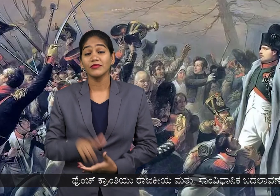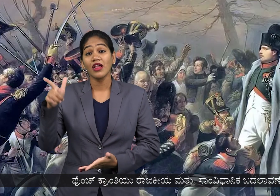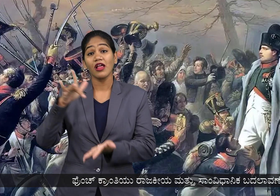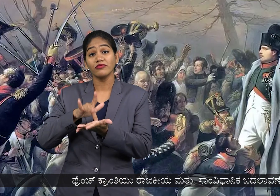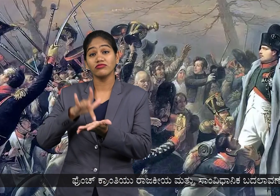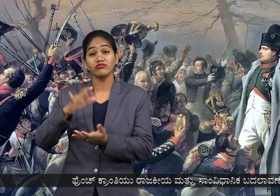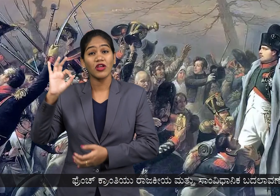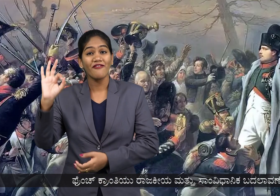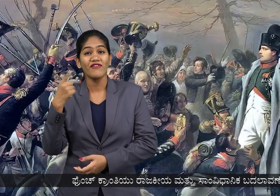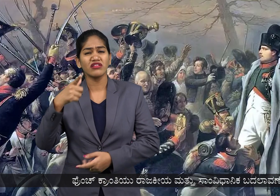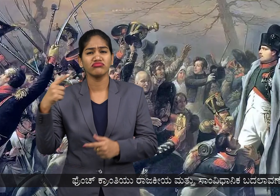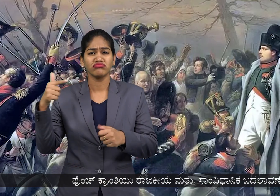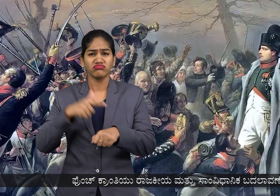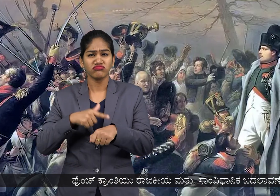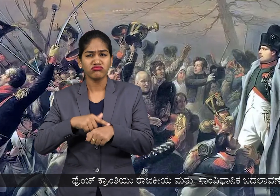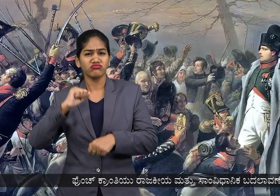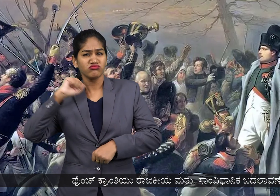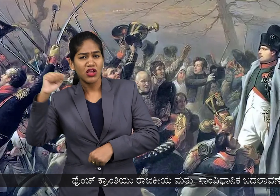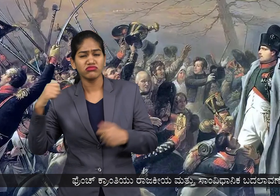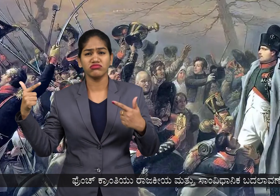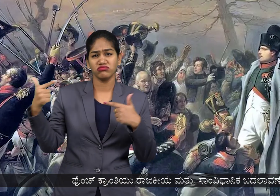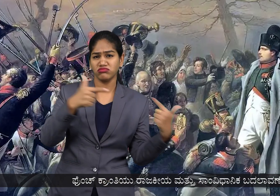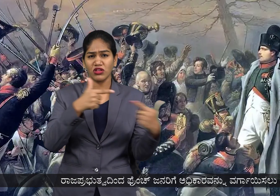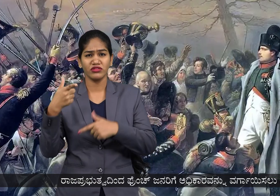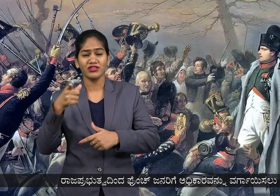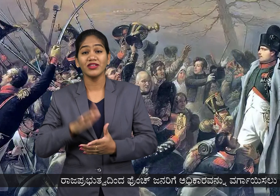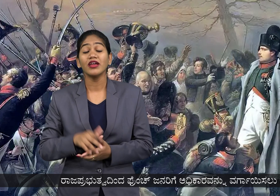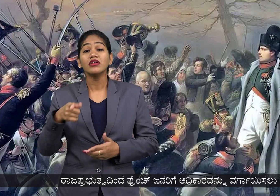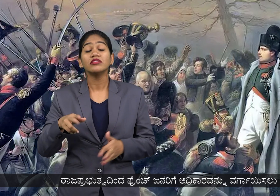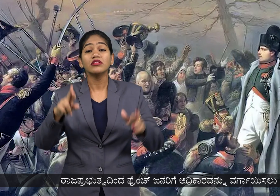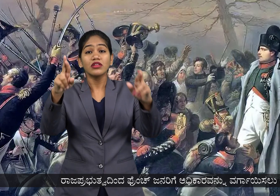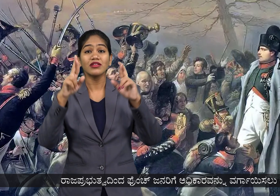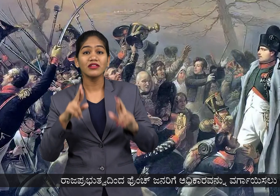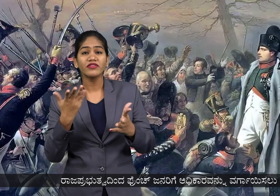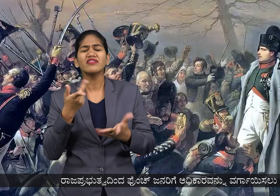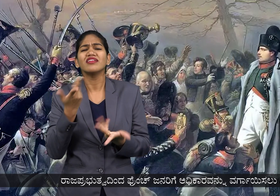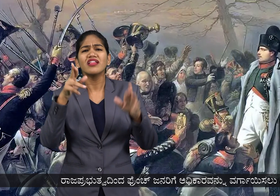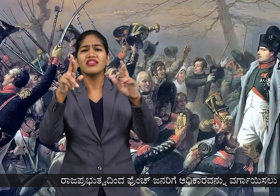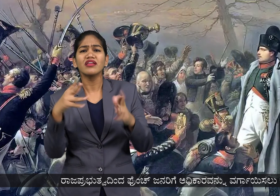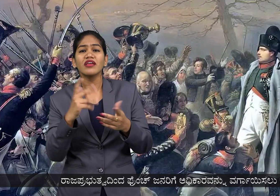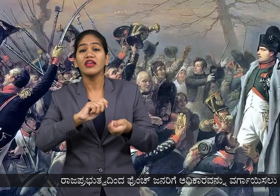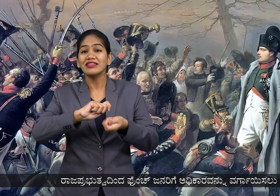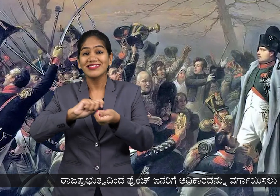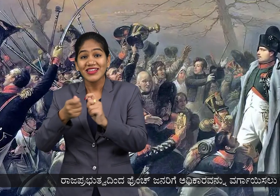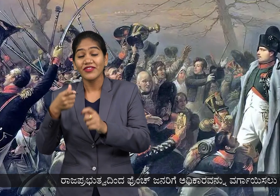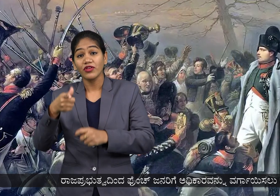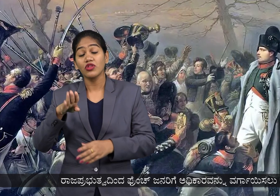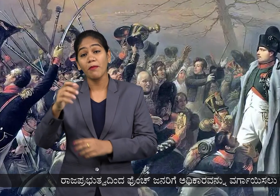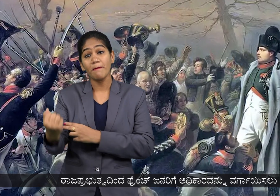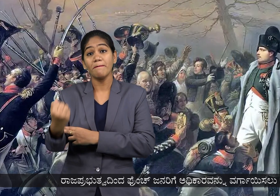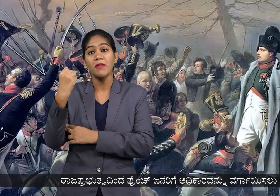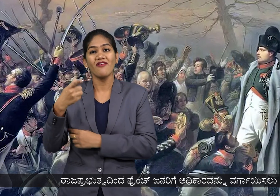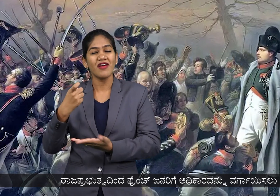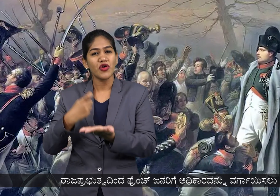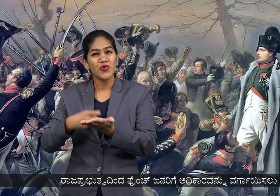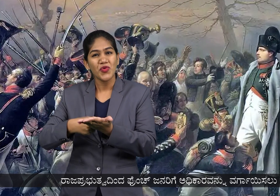ಫ್ರೆಂಚ್ ಕ್ರಾಂತಿಯು ರಾಜಕೀಯ ಮತ್ತು ಸಾಂವಿಧಾನಿಕ ಬದಲಾವಣೆಗಳ ಮೂಲಕ ರಾಜಪ್ರಭುತ್ವದಿಂದ ಫ್ರೆಂಚ್ ಜನರಿಗೆ ಅಧಿಕಾರವನ್ನ ವರ್ಗಾಯಿಸಲು